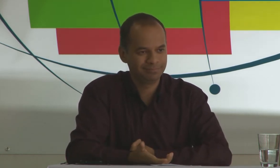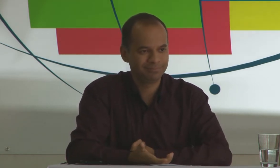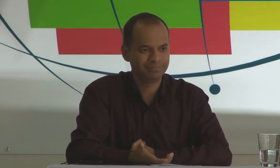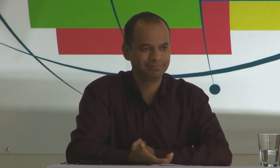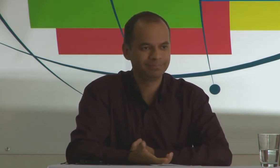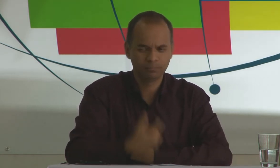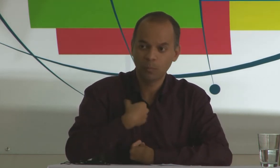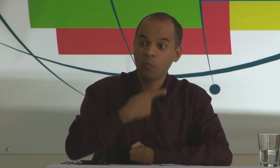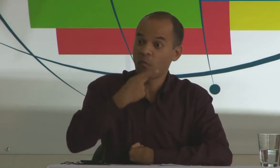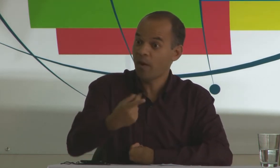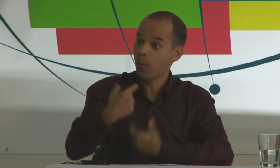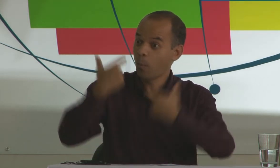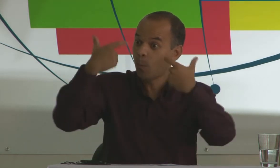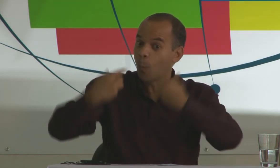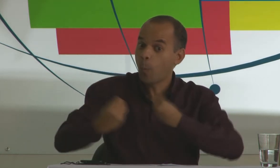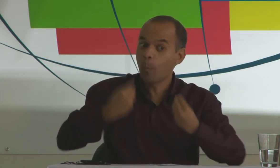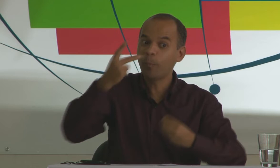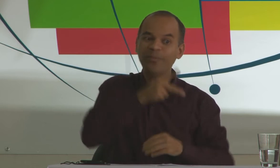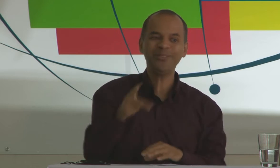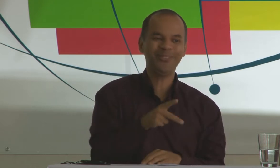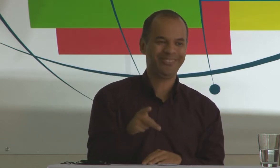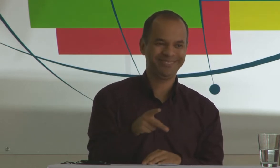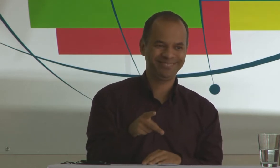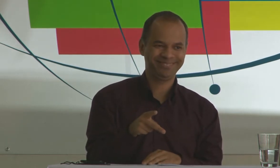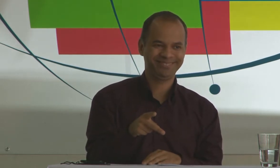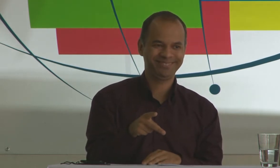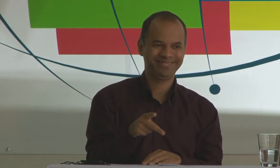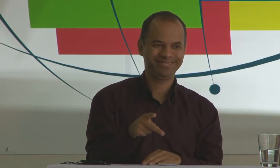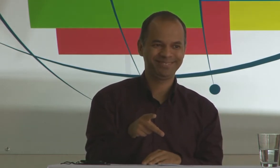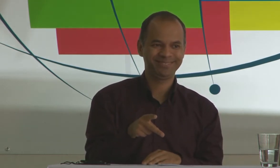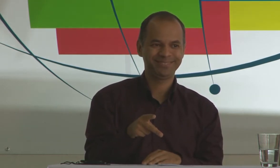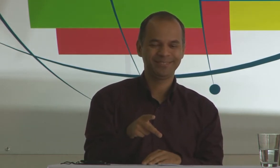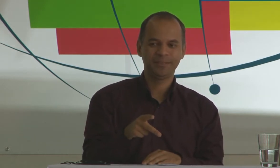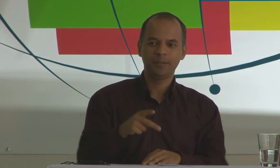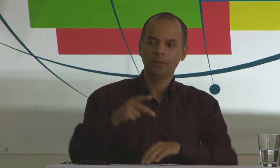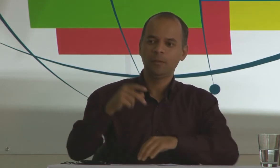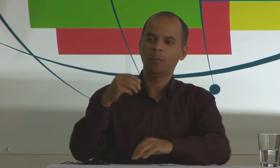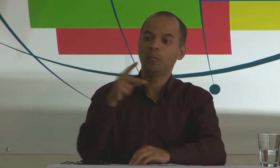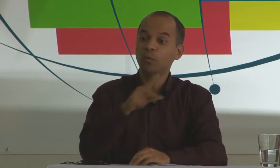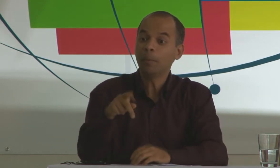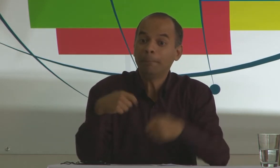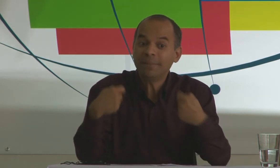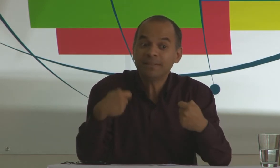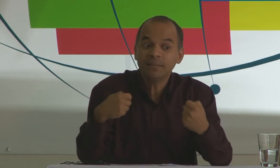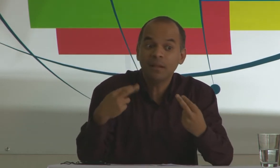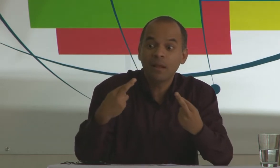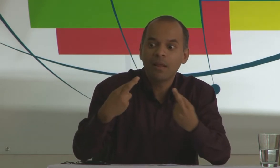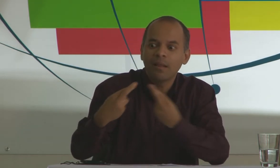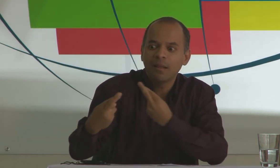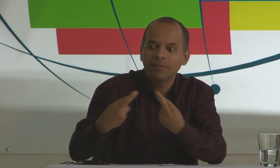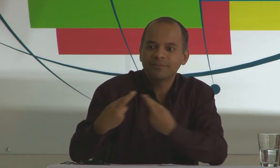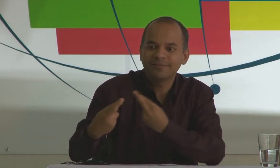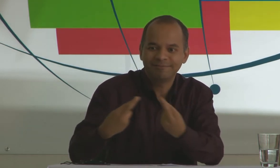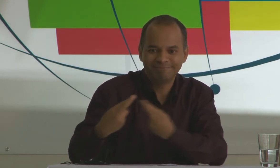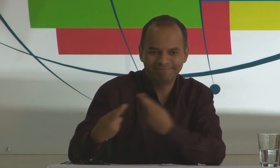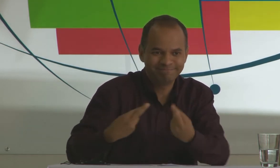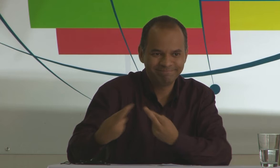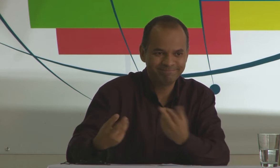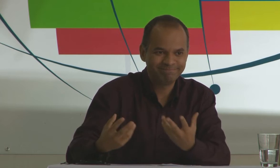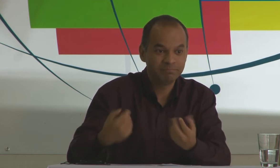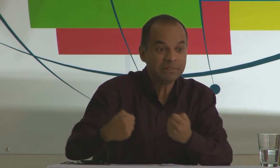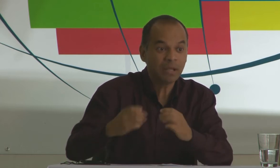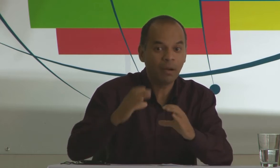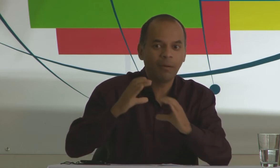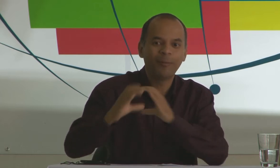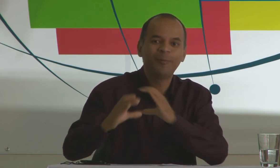Libras. Era um outro processo de formação de intérpretes, né? Então, eu como professor surdo, trabalhando essas questões com eles.